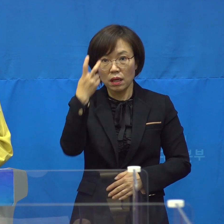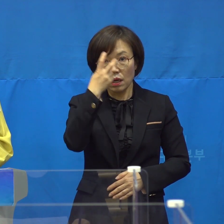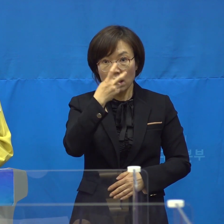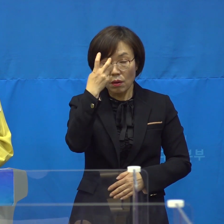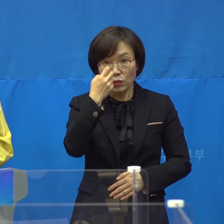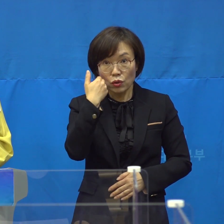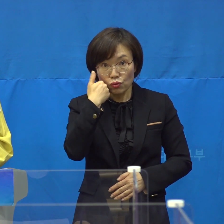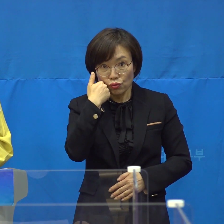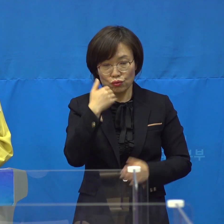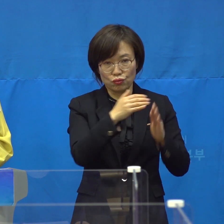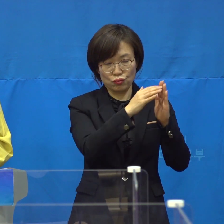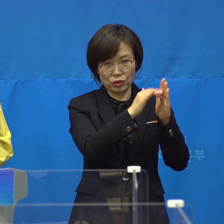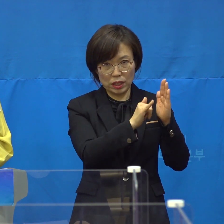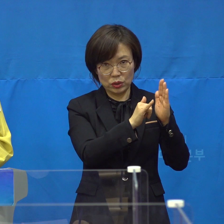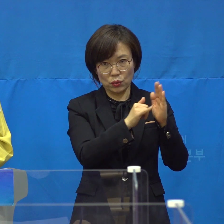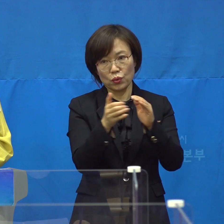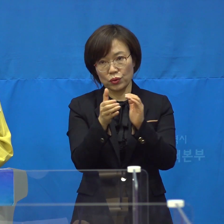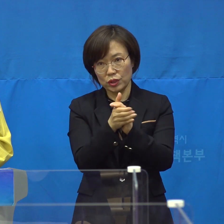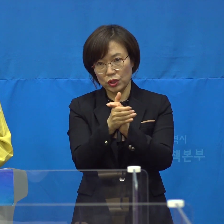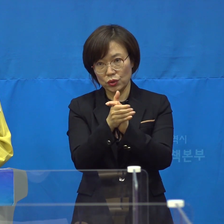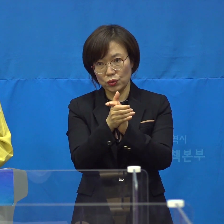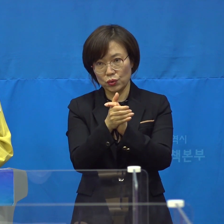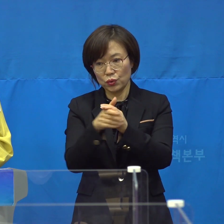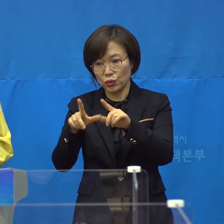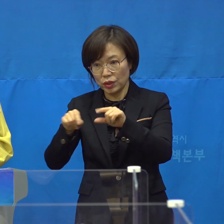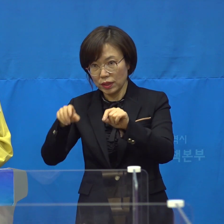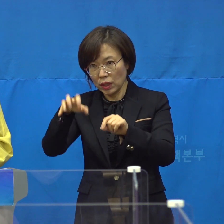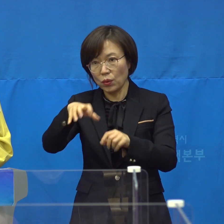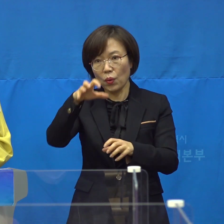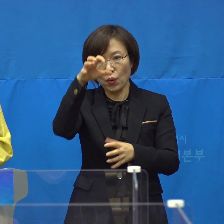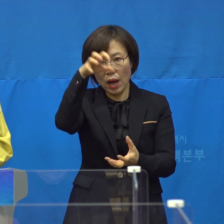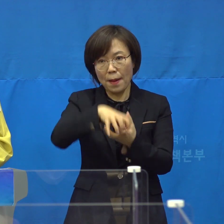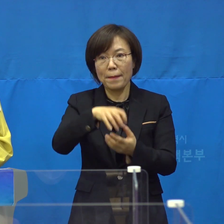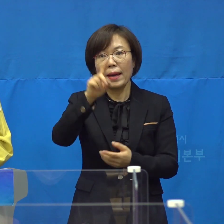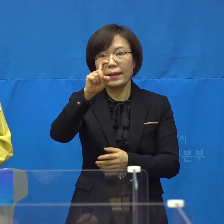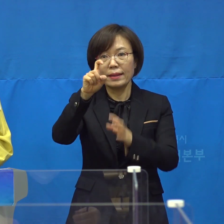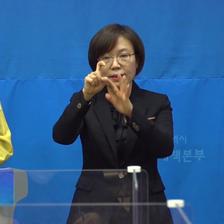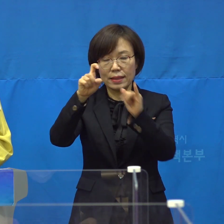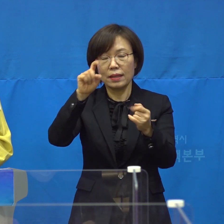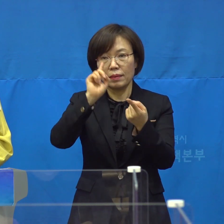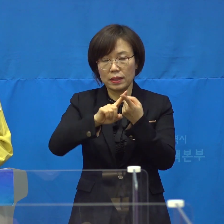검사 대상자 가족, 친구, A 식당 등 10명에 대해서